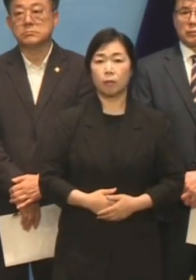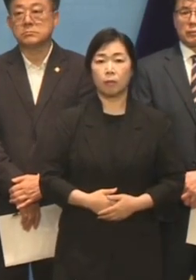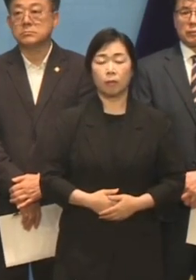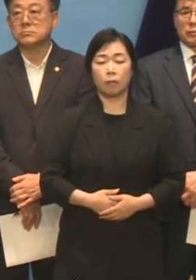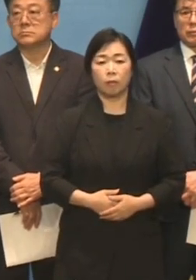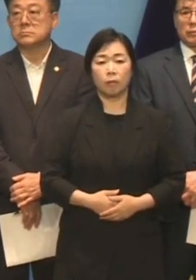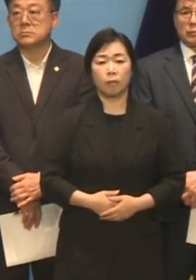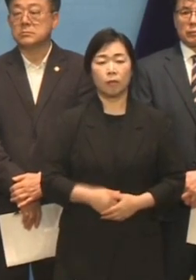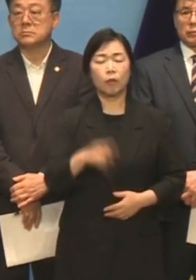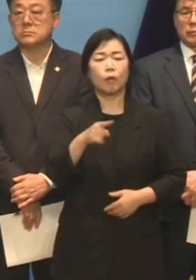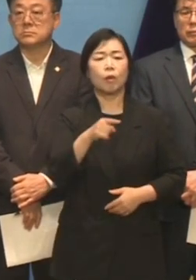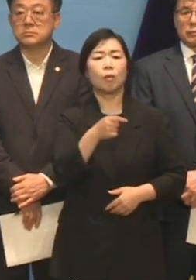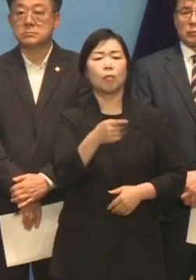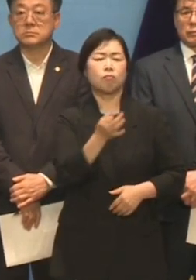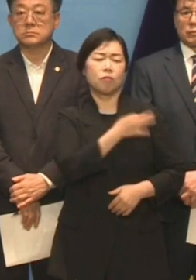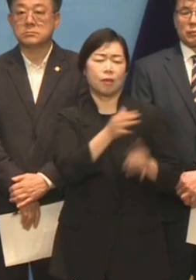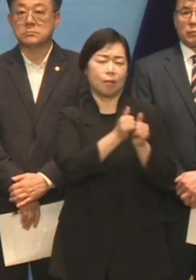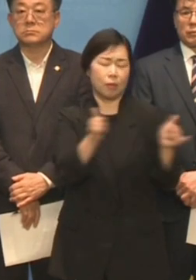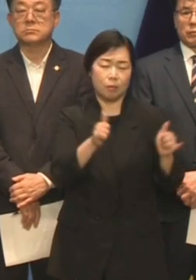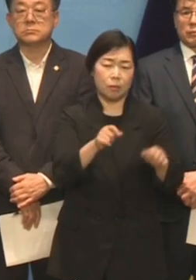변호사도 쓰면 되니까.